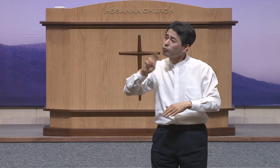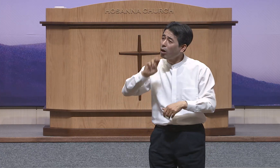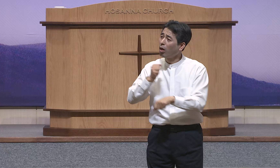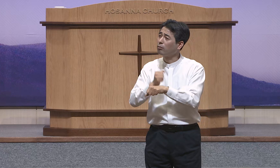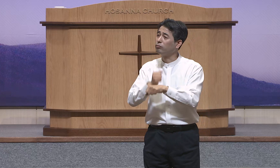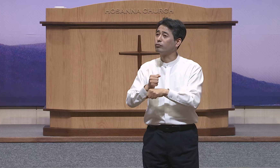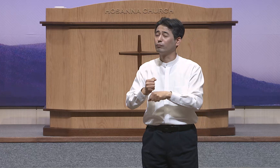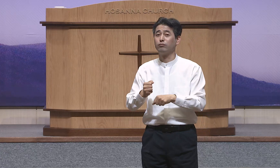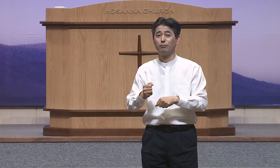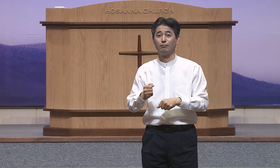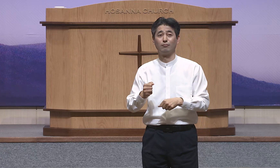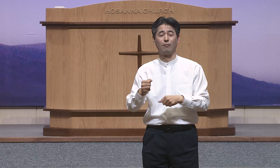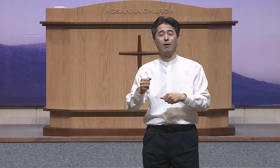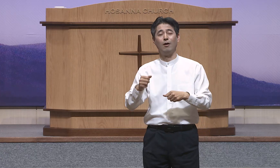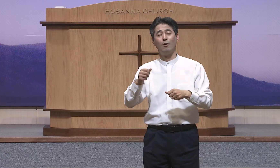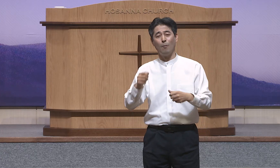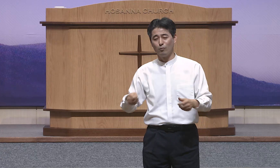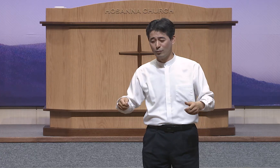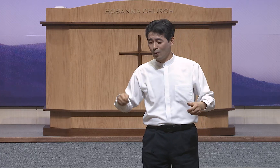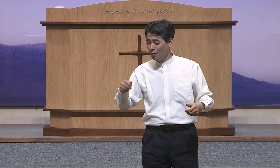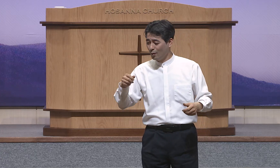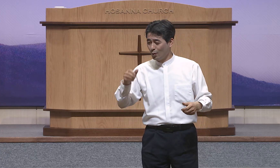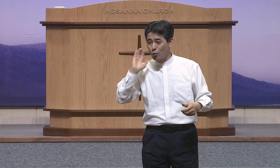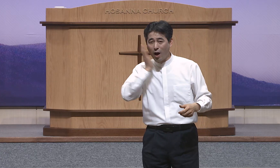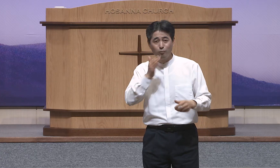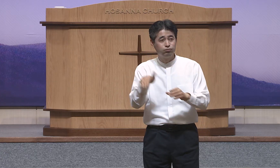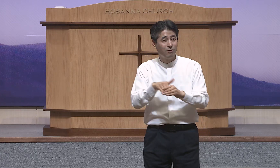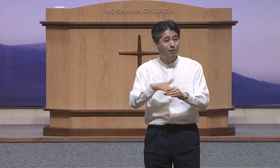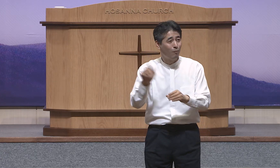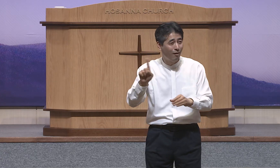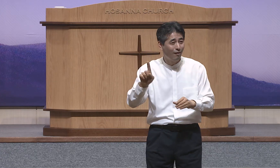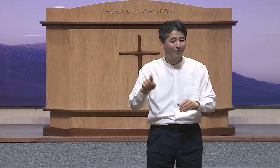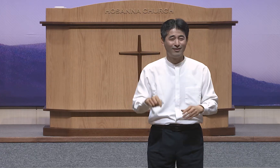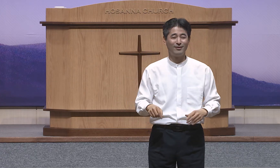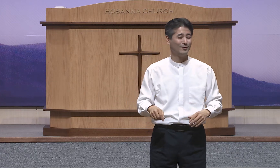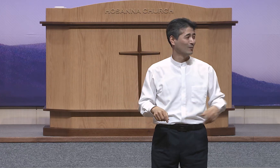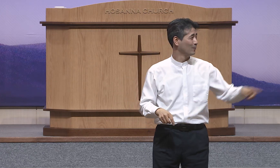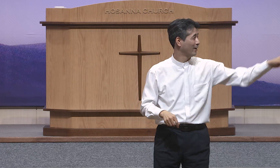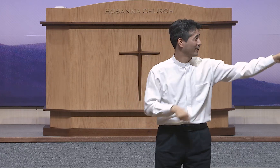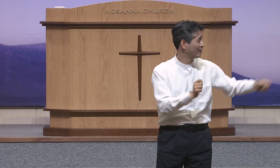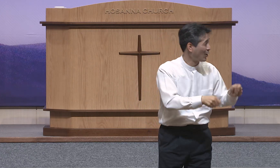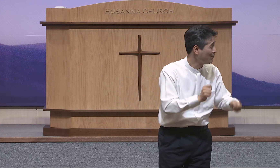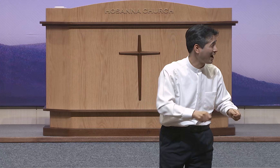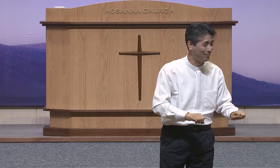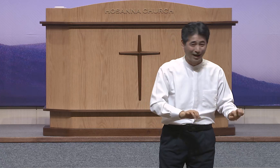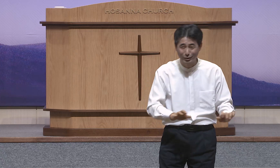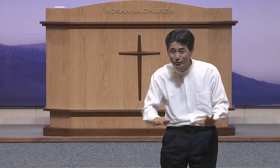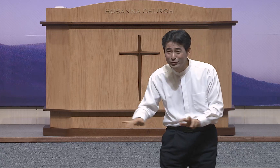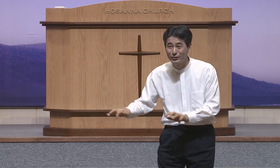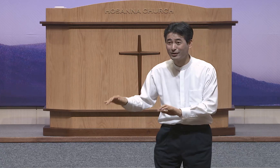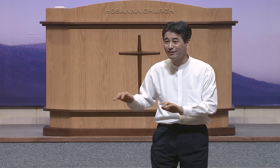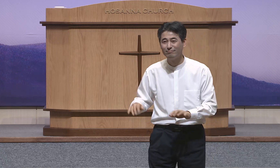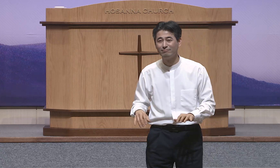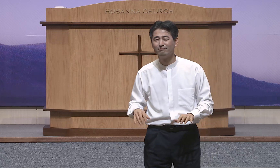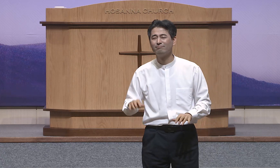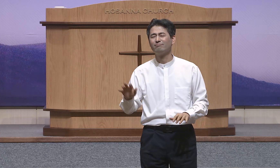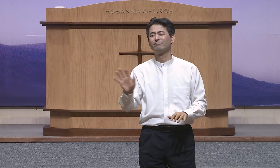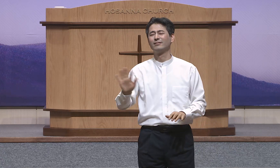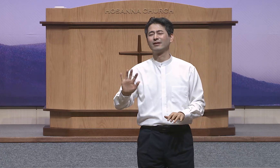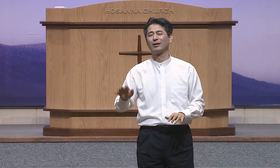그런데 교회 때는 항상 예배 때 찬양이 있잖아요. 농인들은 예전에 이렇게 드럼 뭐 이런 거